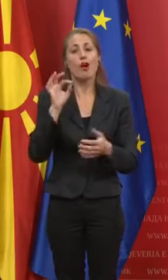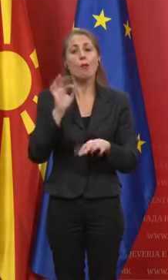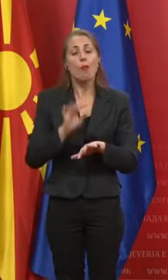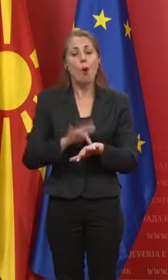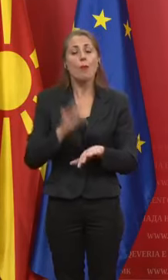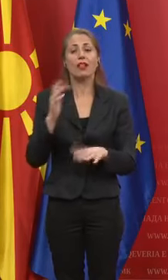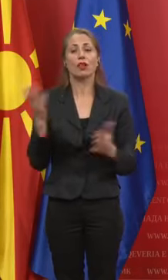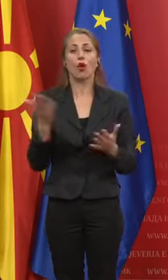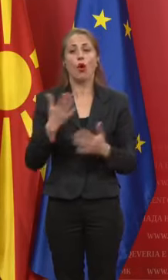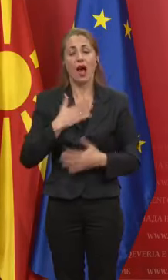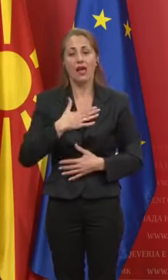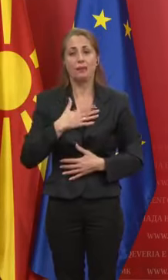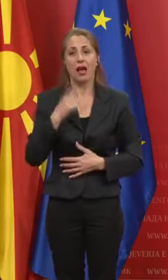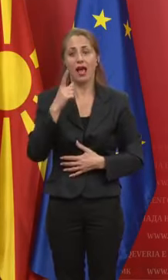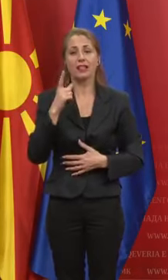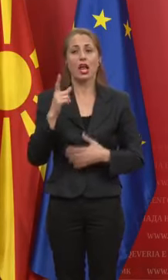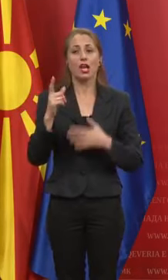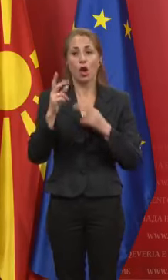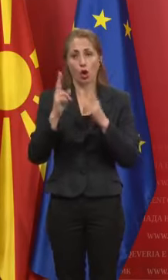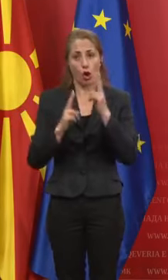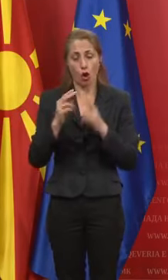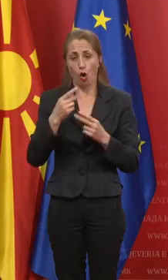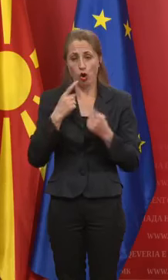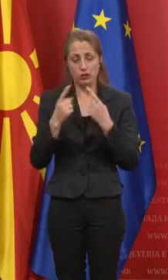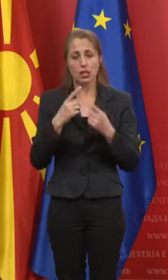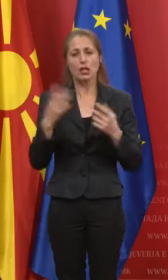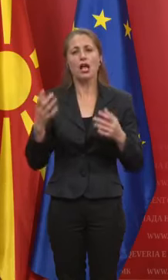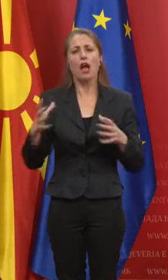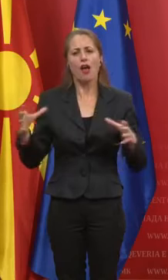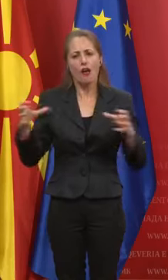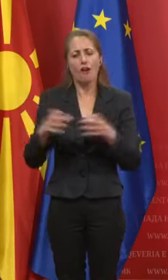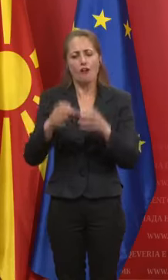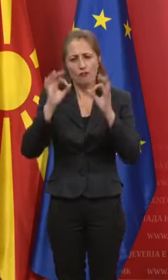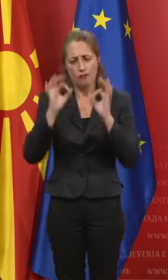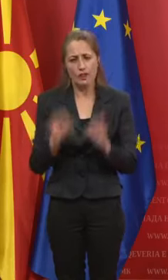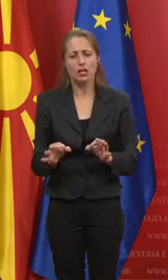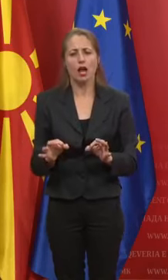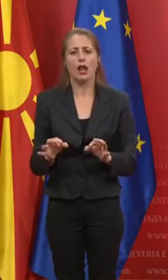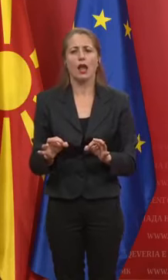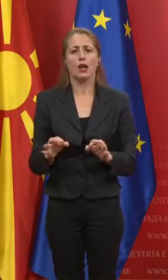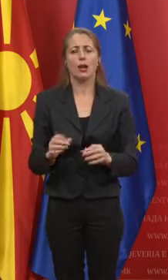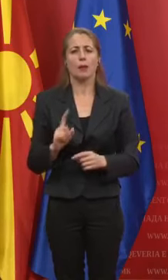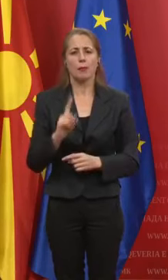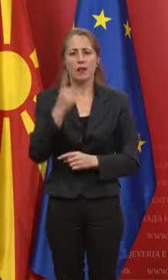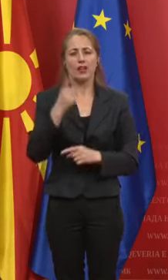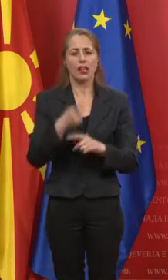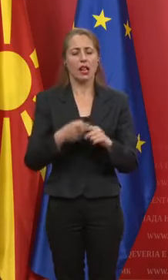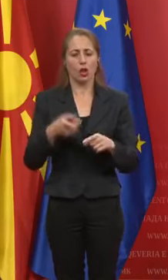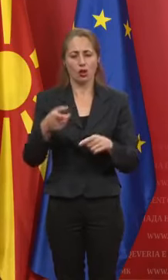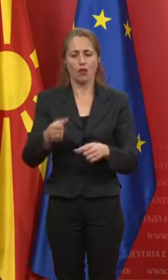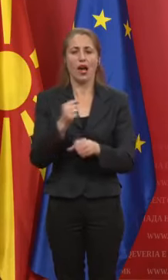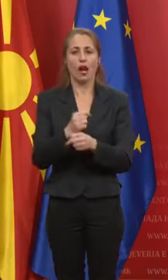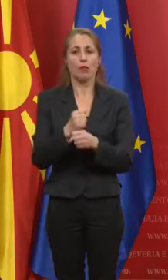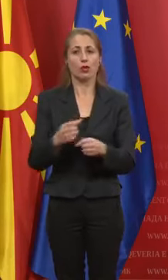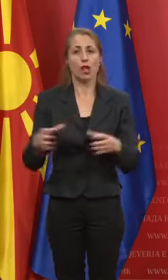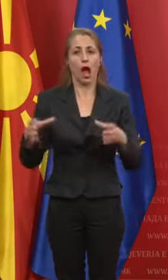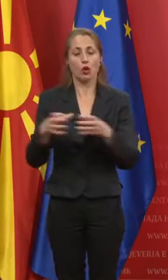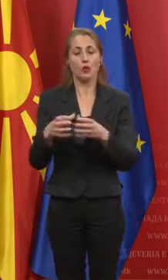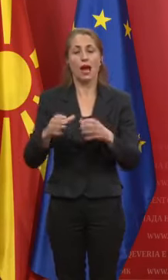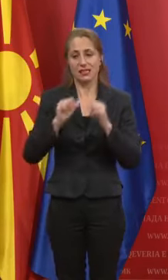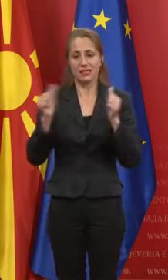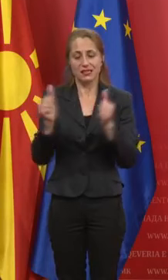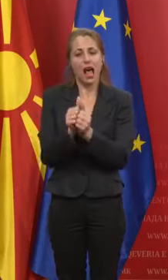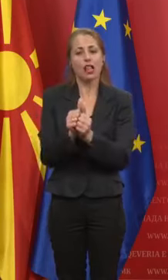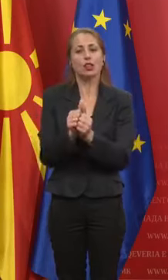има еден консензус да сите го финализираме овој првичен дел од таа работна група со заеднички состанок,